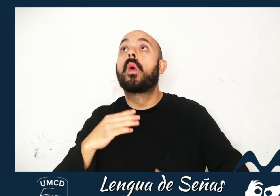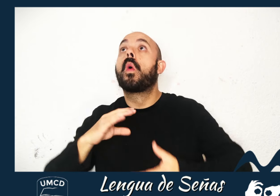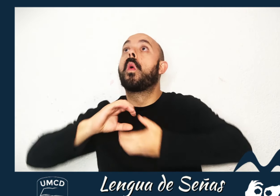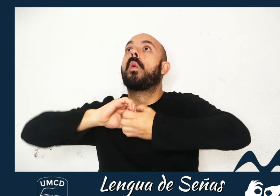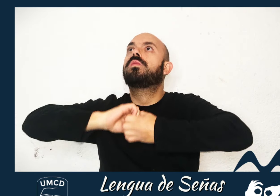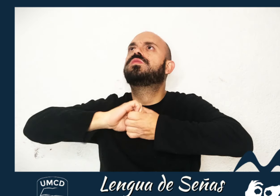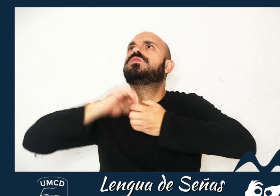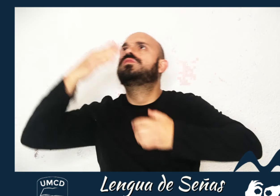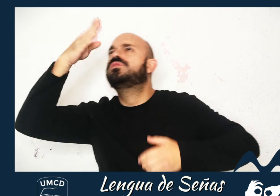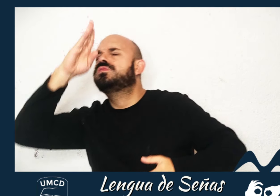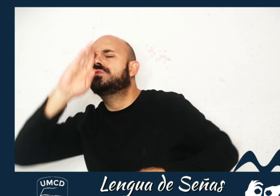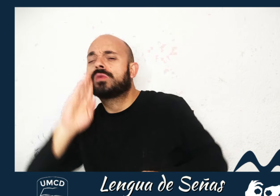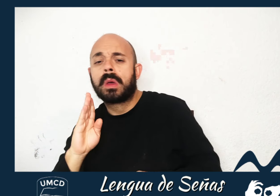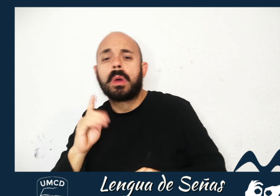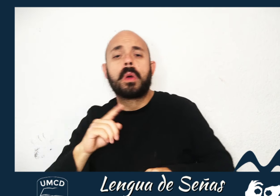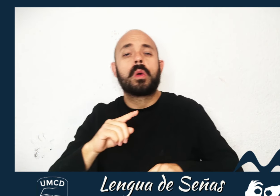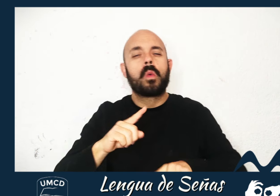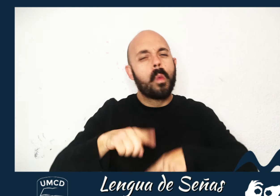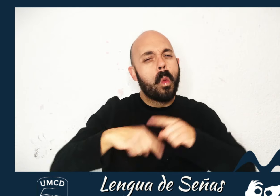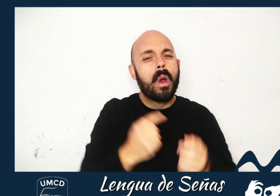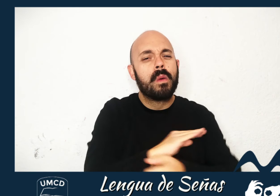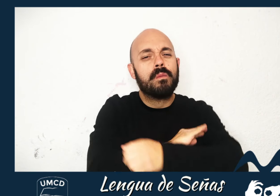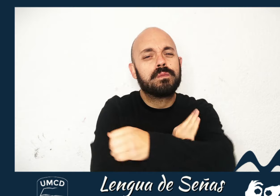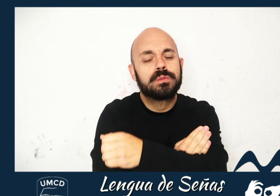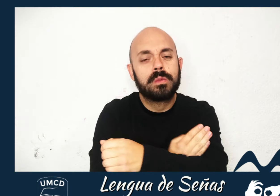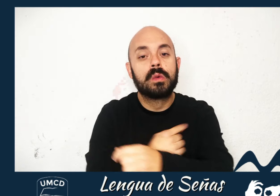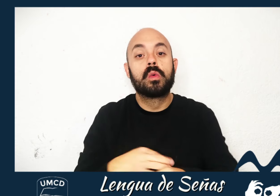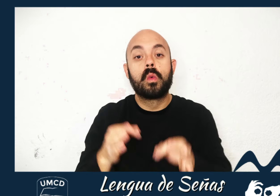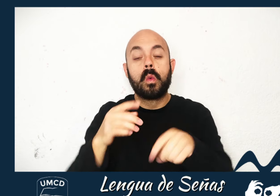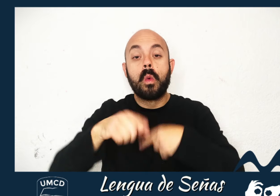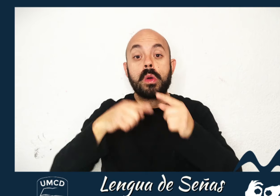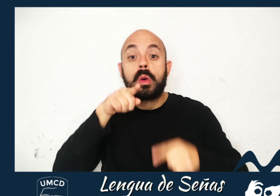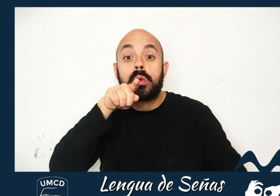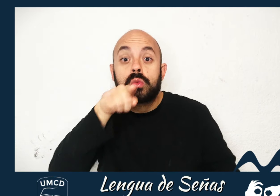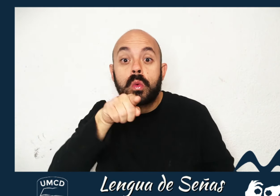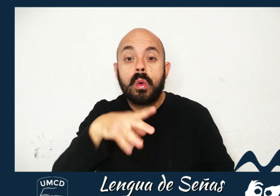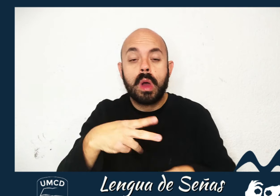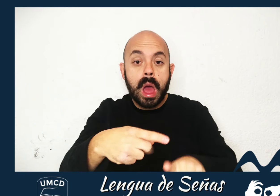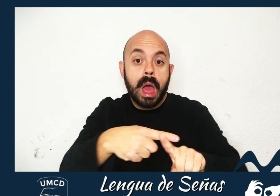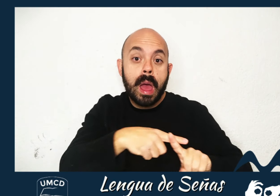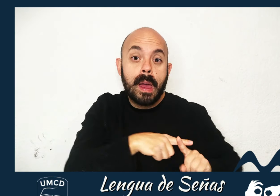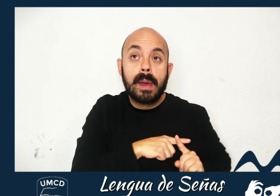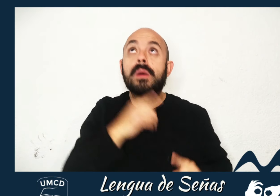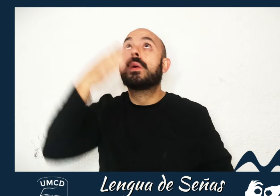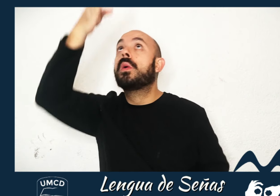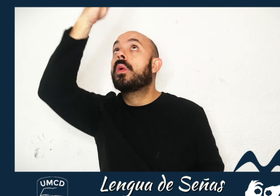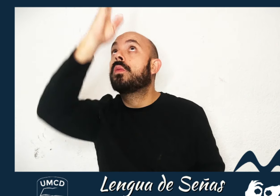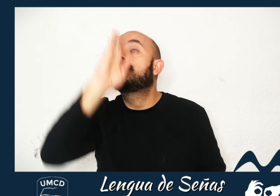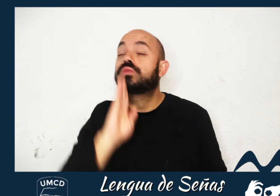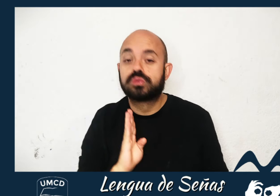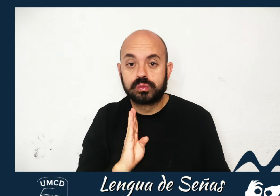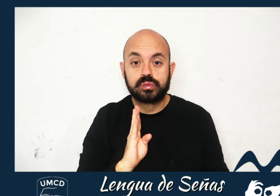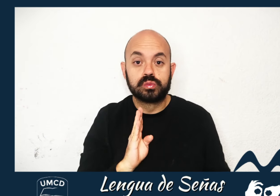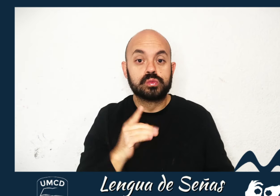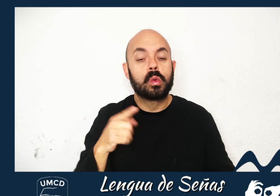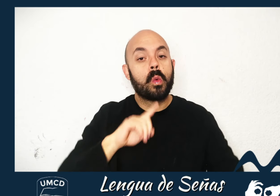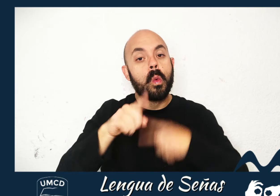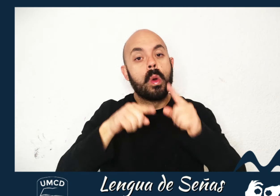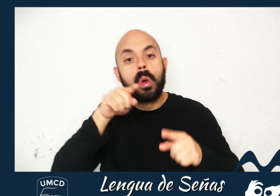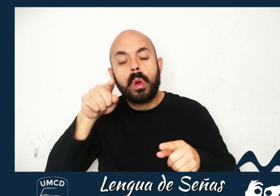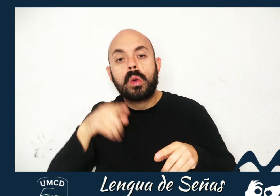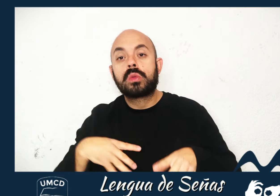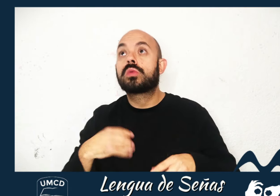se restablece o nuestra relación con Dios se restablece en el momento de la reconciliación cuando aceptamos a Cristo como Señor y